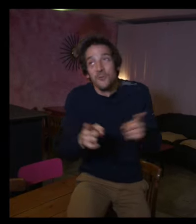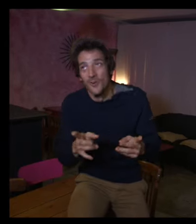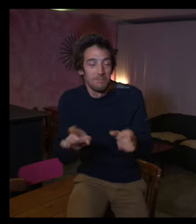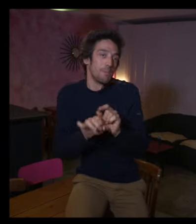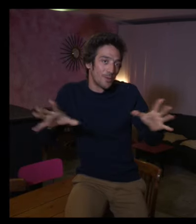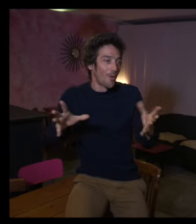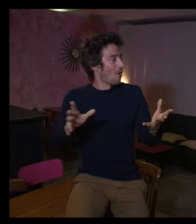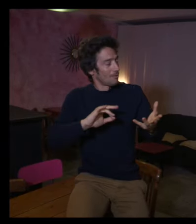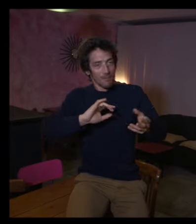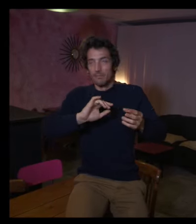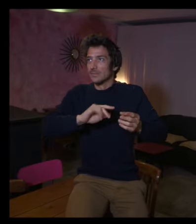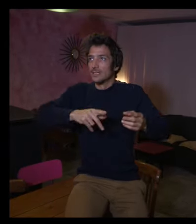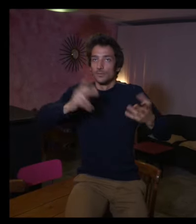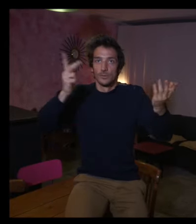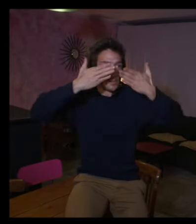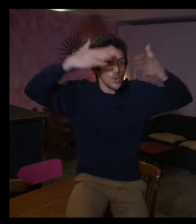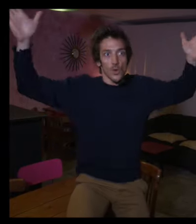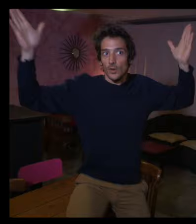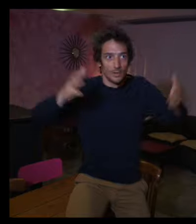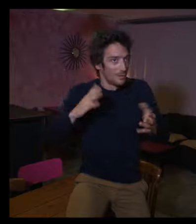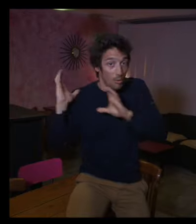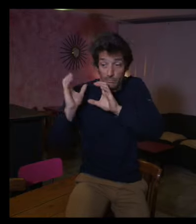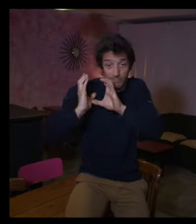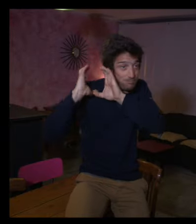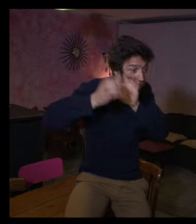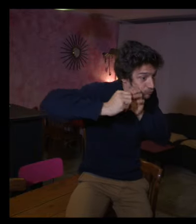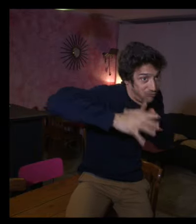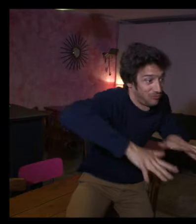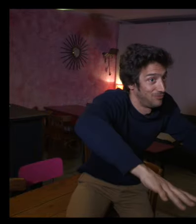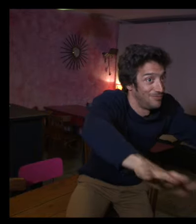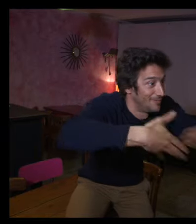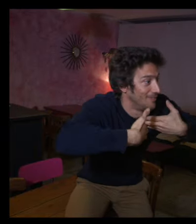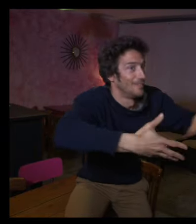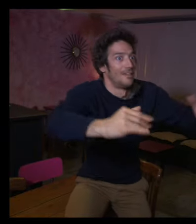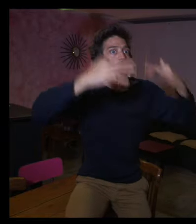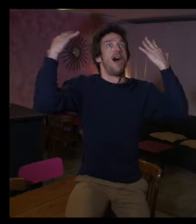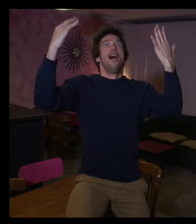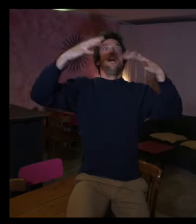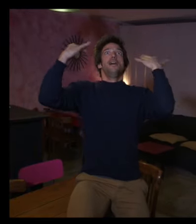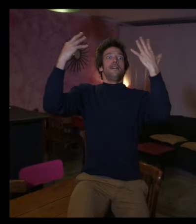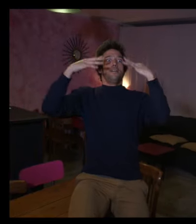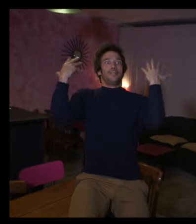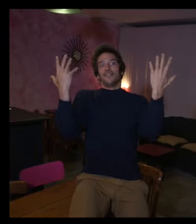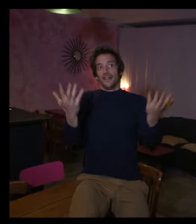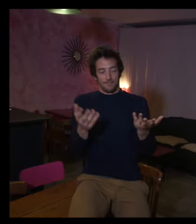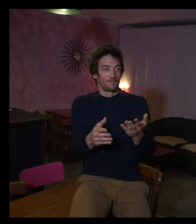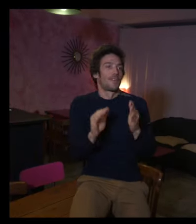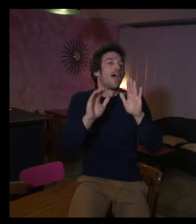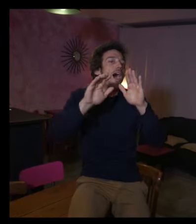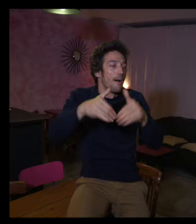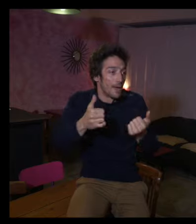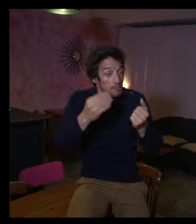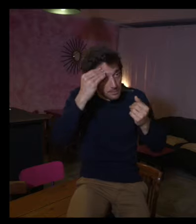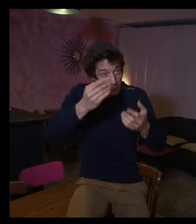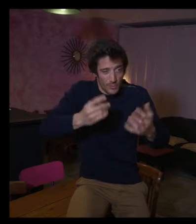peu court. Et en même temps, là, on est sur de l'ouverture. L'idée, c'est de verser dans du visuel et de commencer un peu